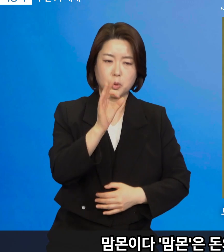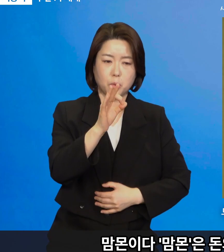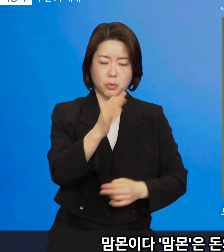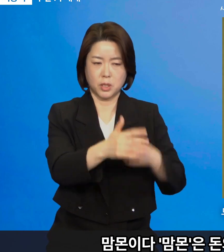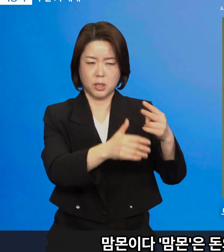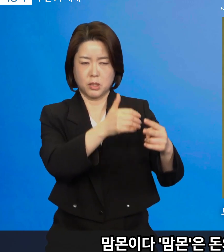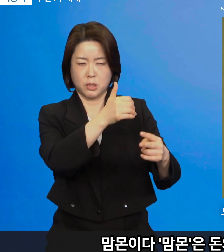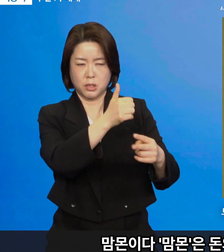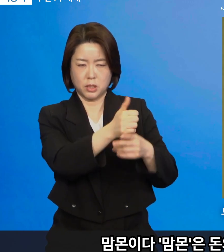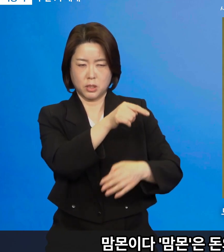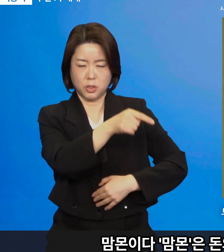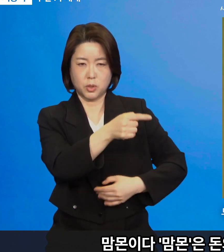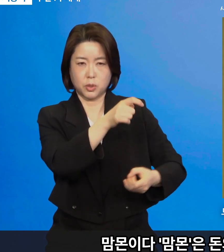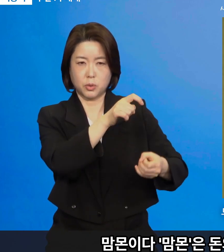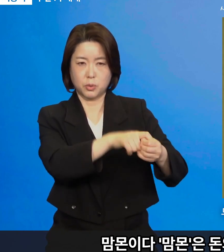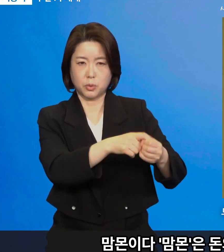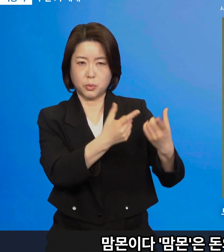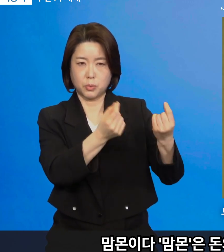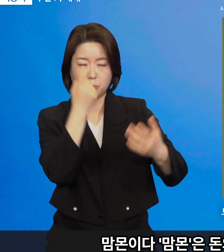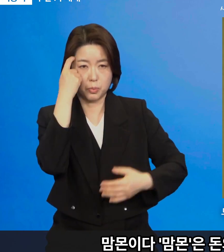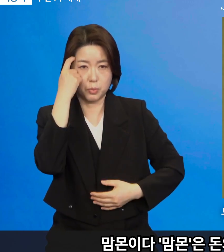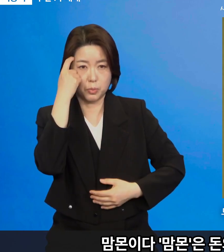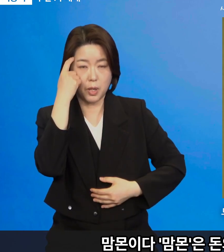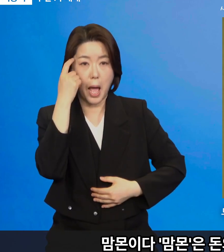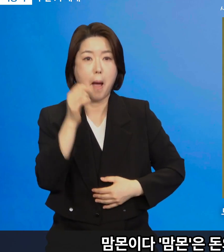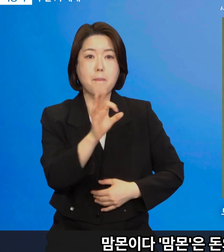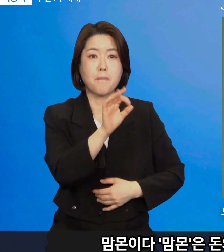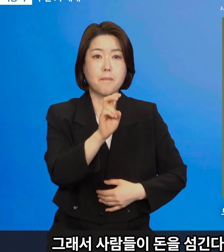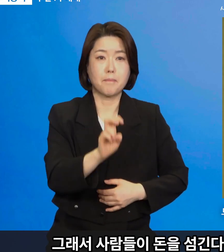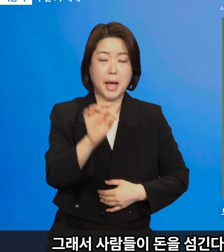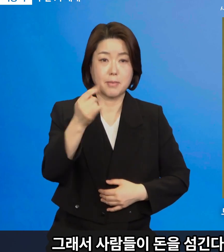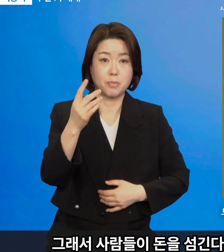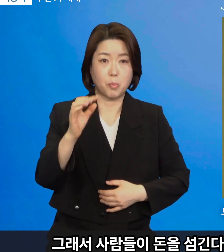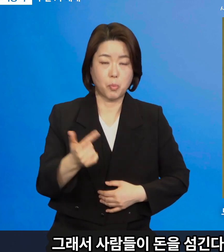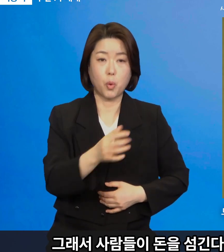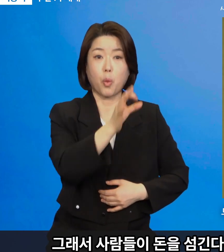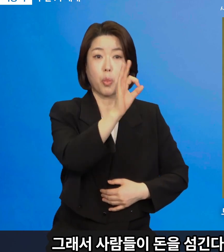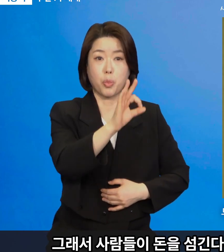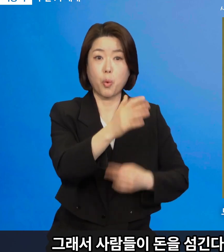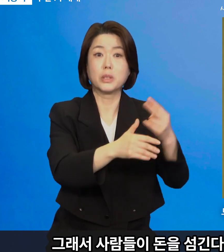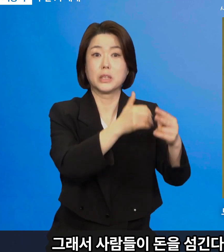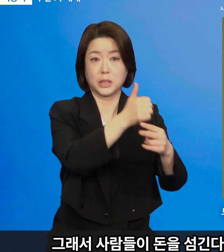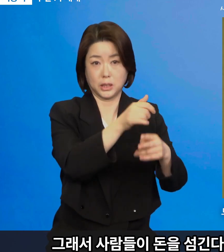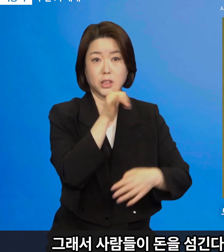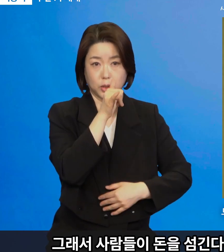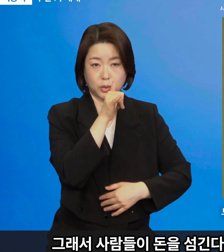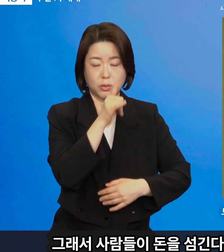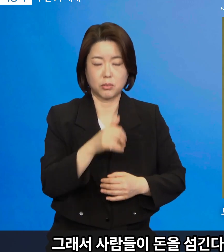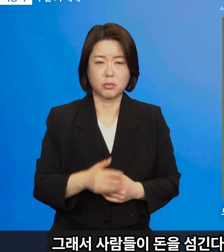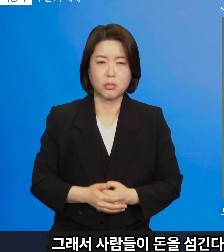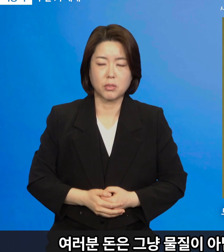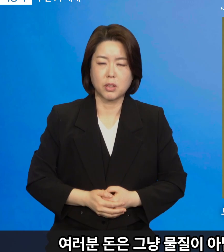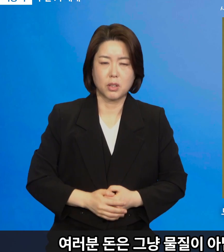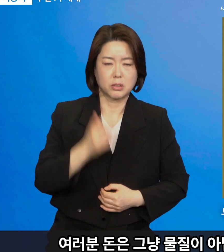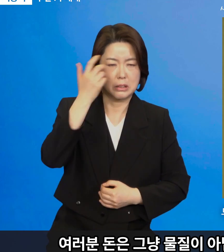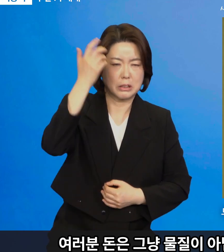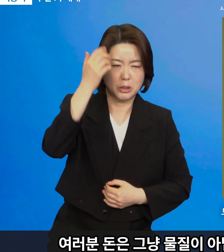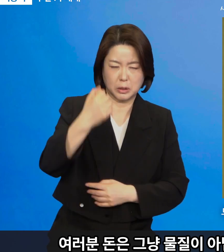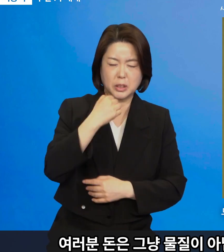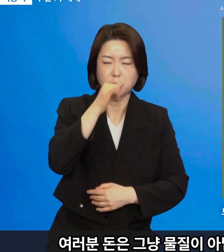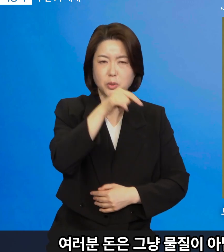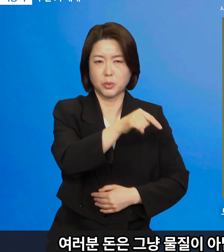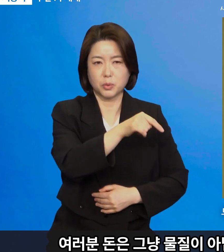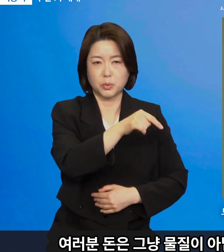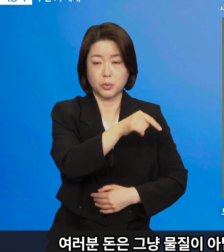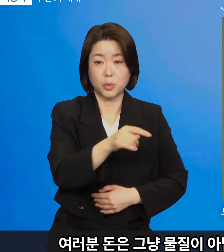하셨어요. 맘몬이다. 맘몬은 돈신이라는 뜻이거든요. 그래서 사람들이 돈을 섬긴다는 거예요. 영적인 힘이 있어요. 여러분, 돈은 그냥